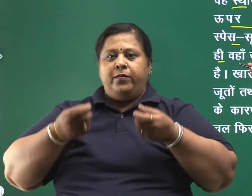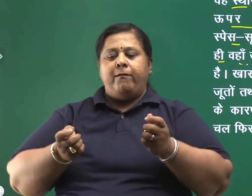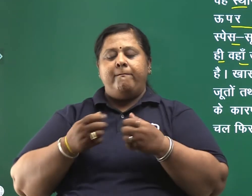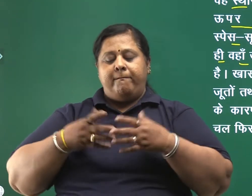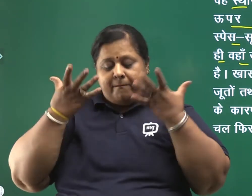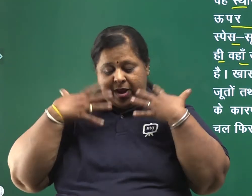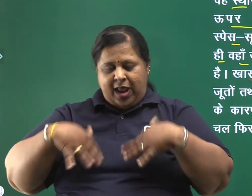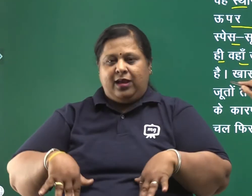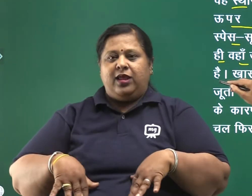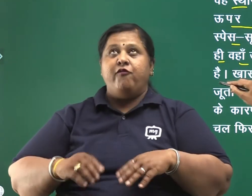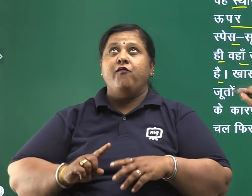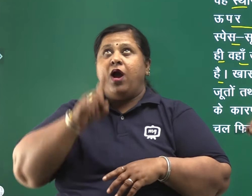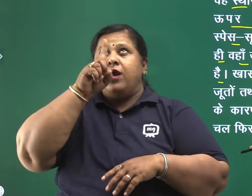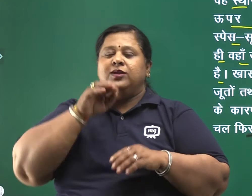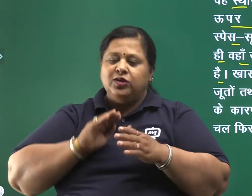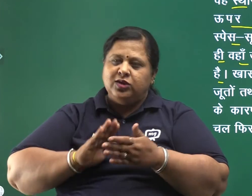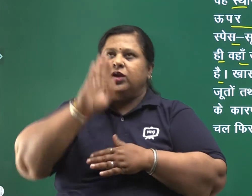वहाँ जाना पड़ता है।